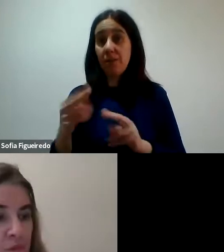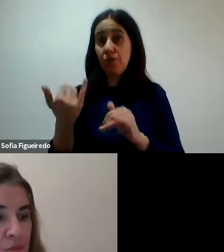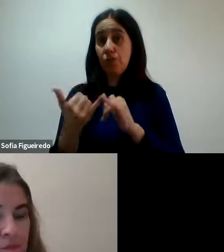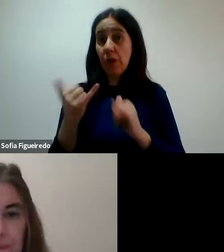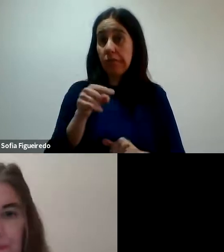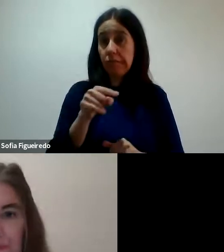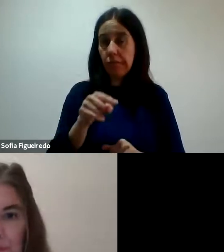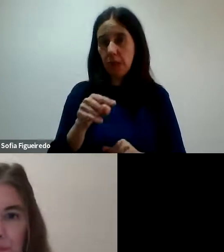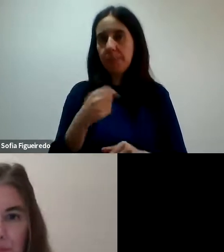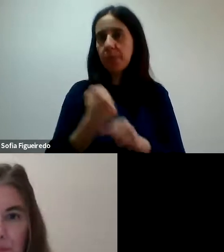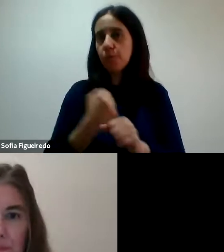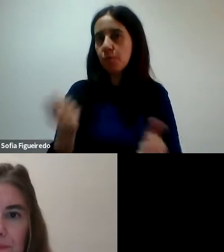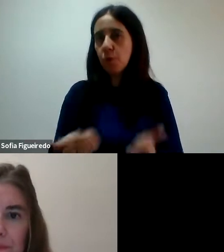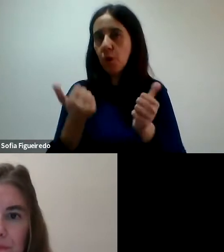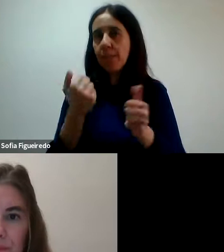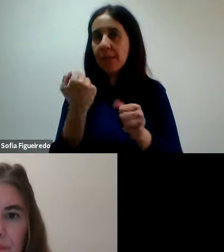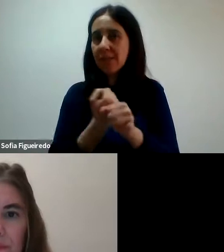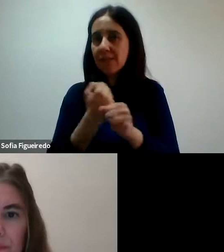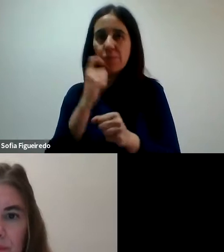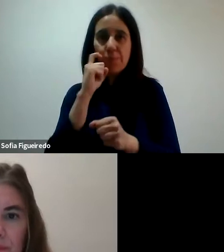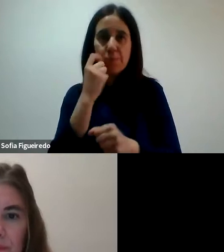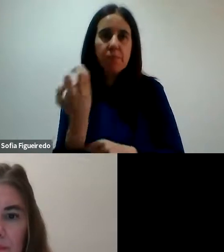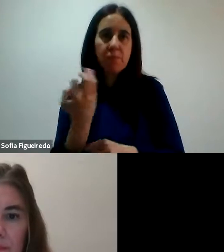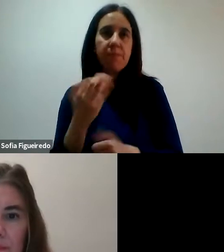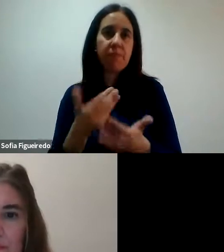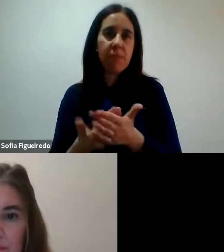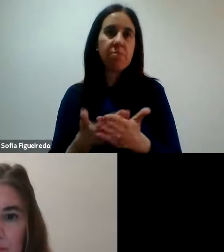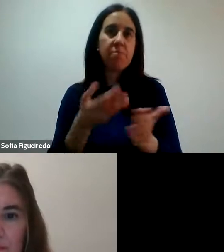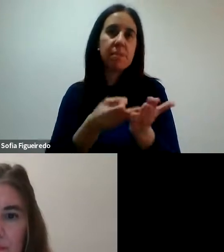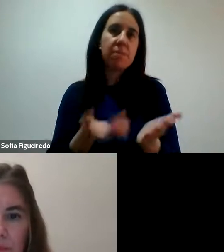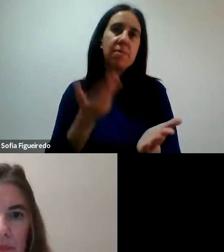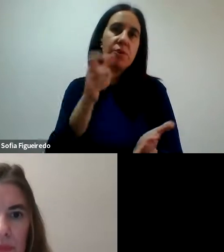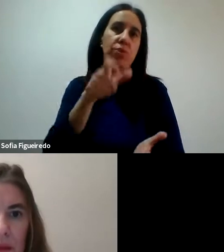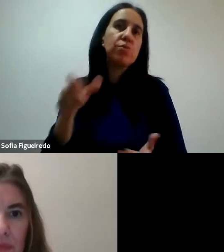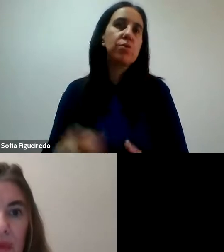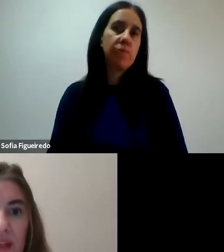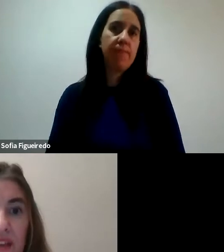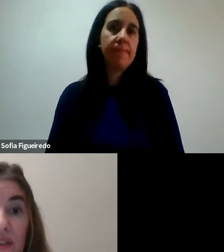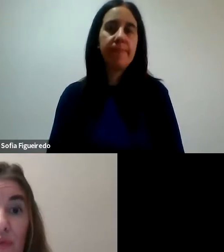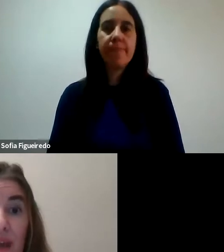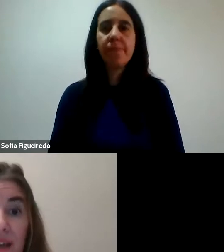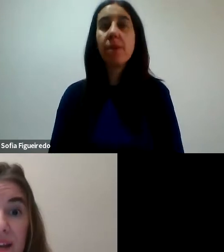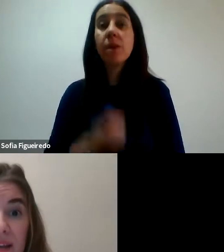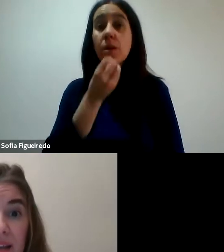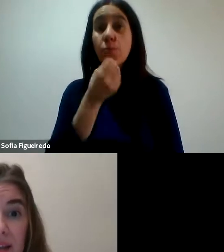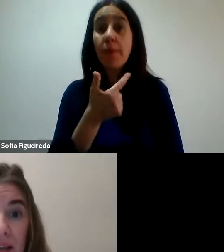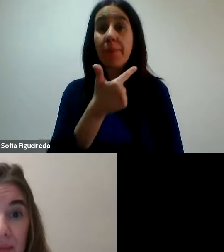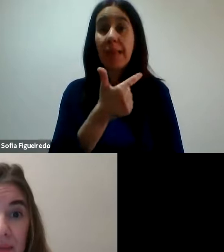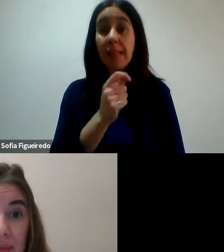melhor serviço e garantir que esse serviço é efetivamente mais bem usado pelas pessoas. Muito bem. A Teresa